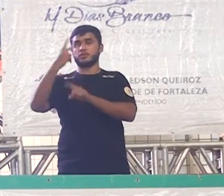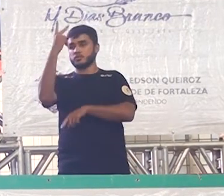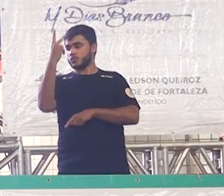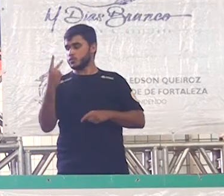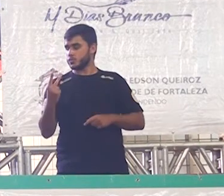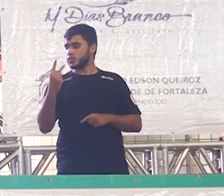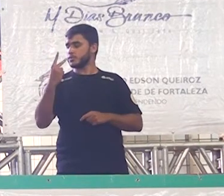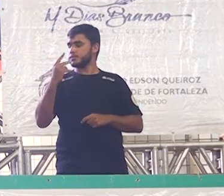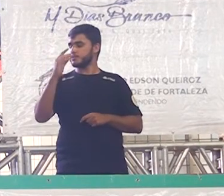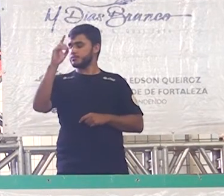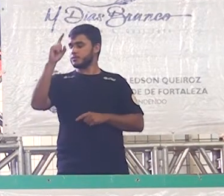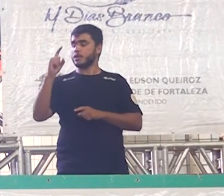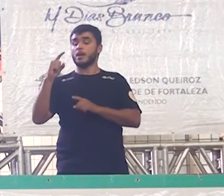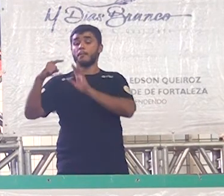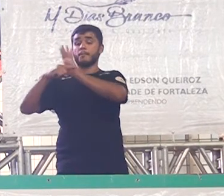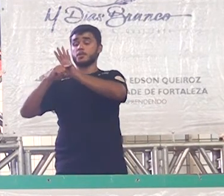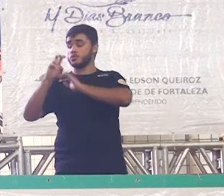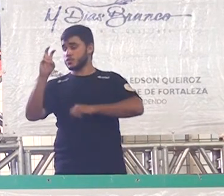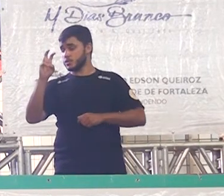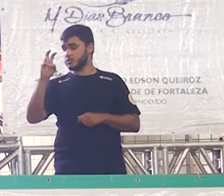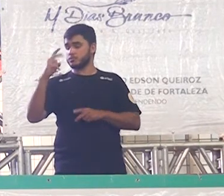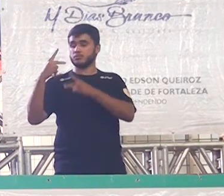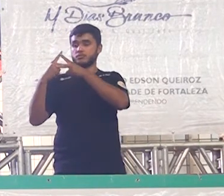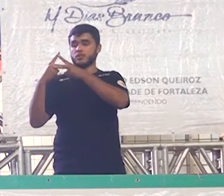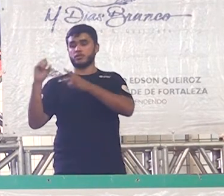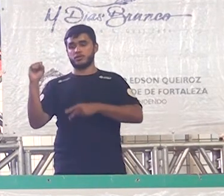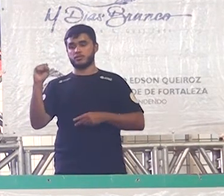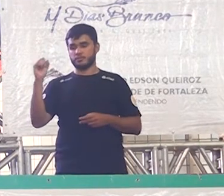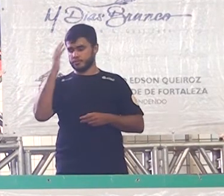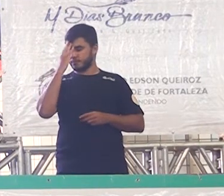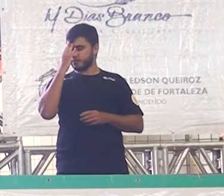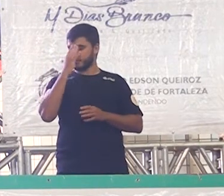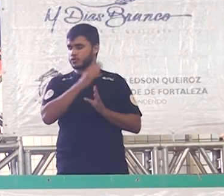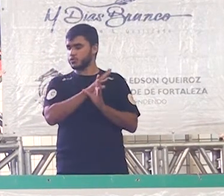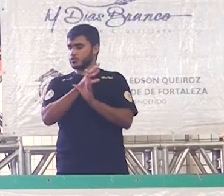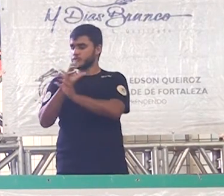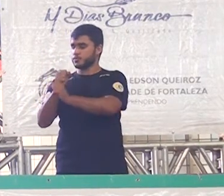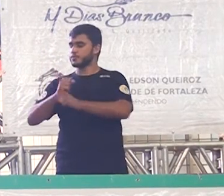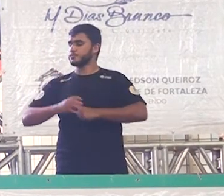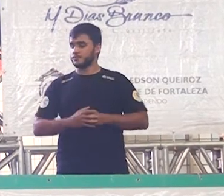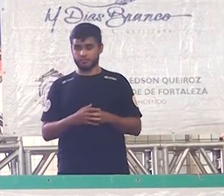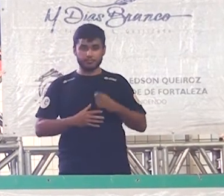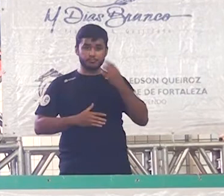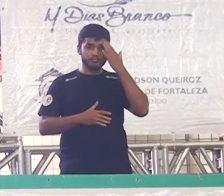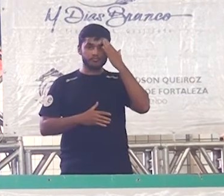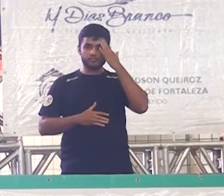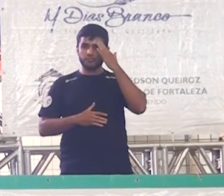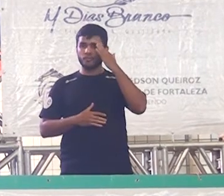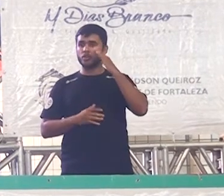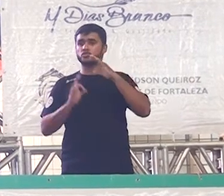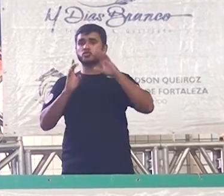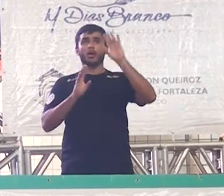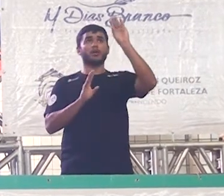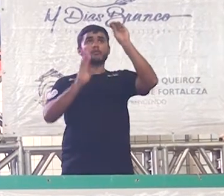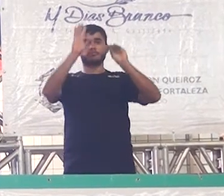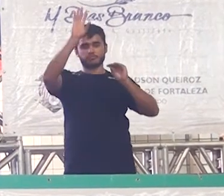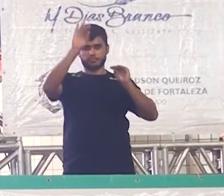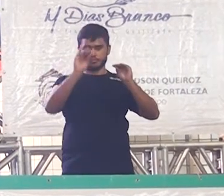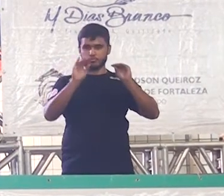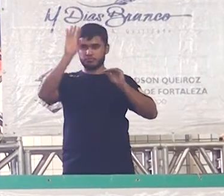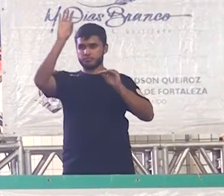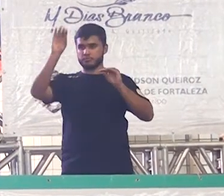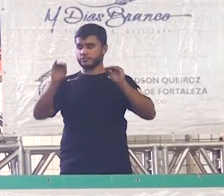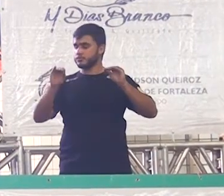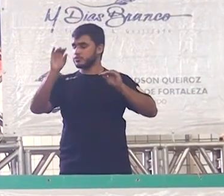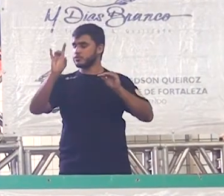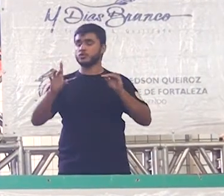a 14 metros por segundo. A aceleração é negativa porque eu estou parando. E eu vou achar o